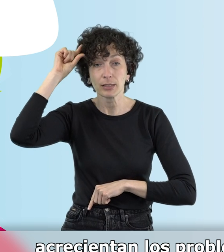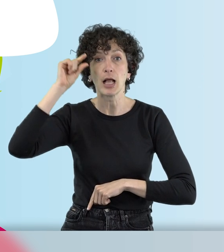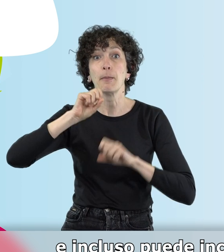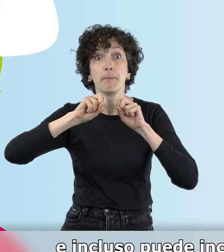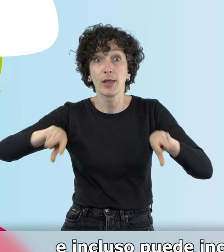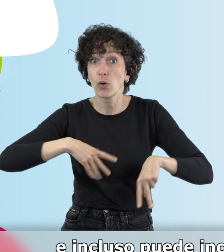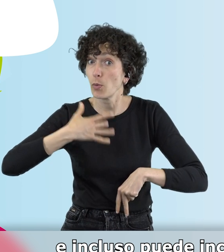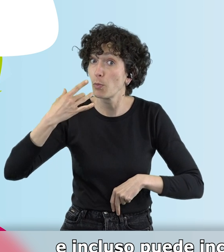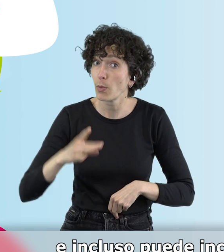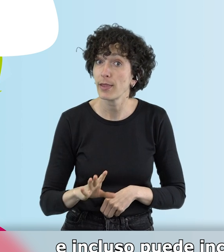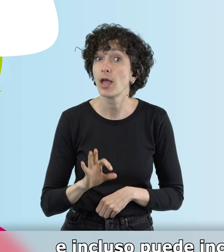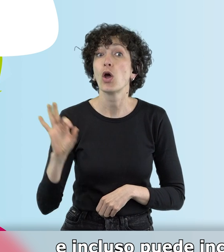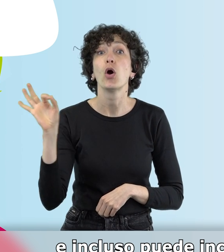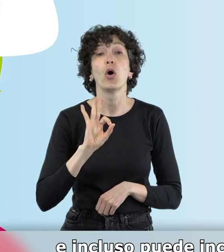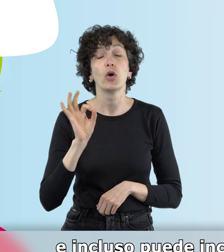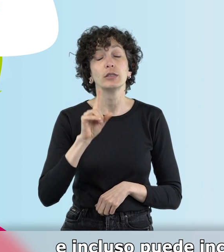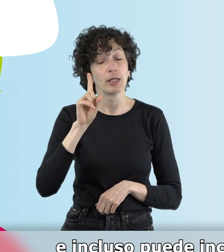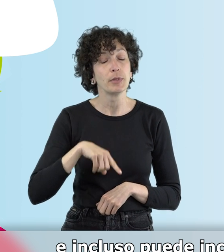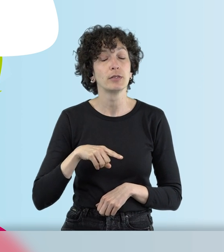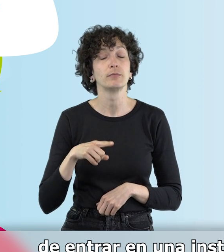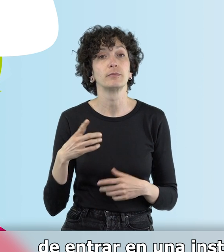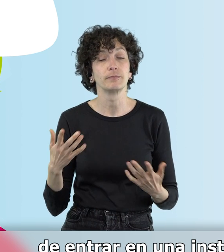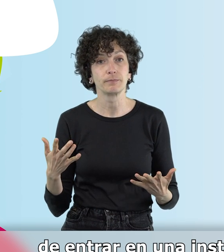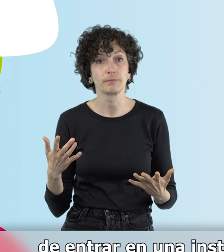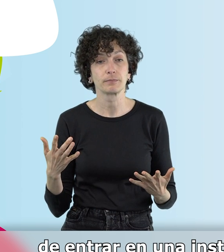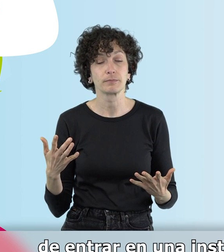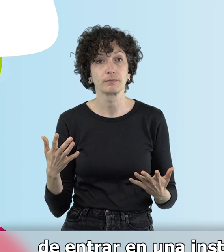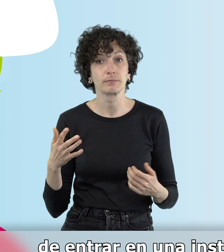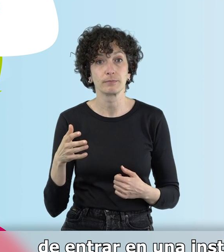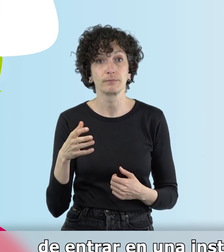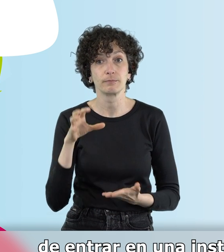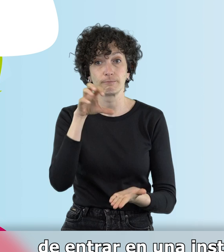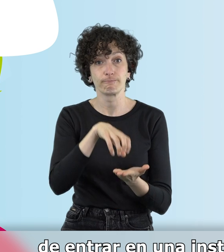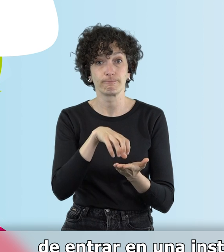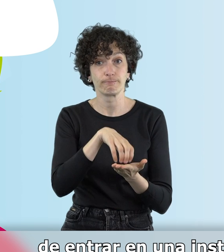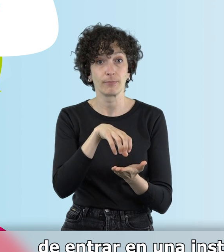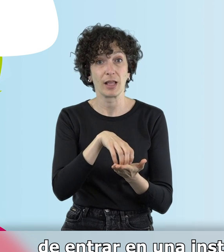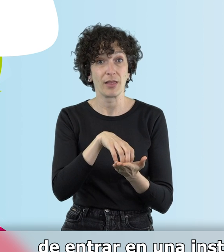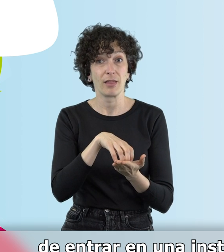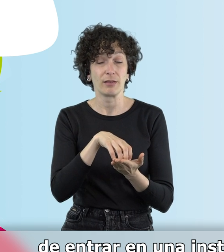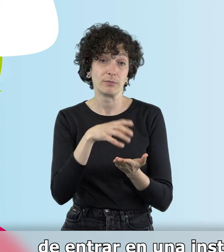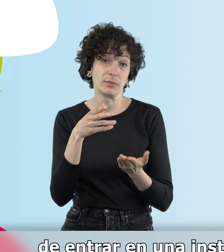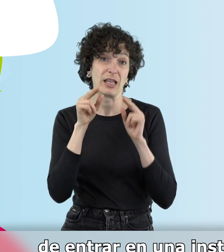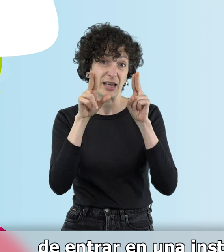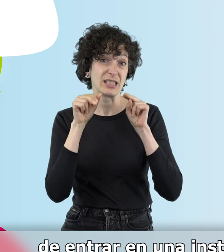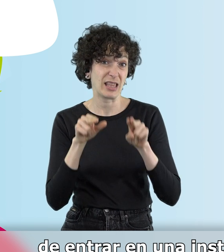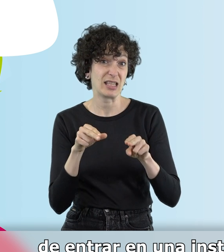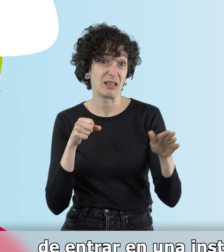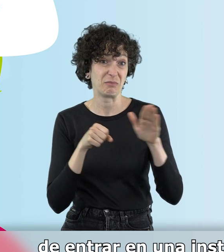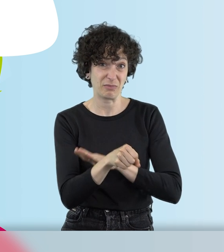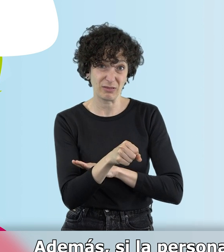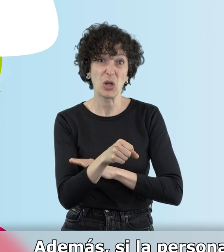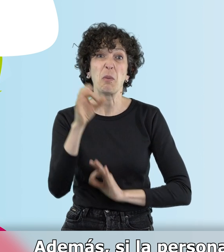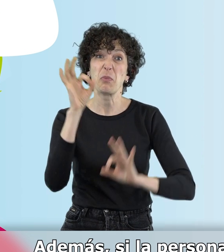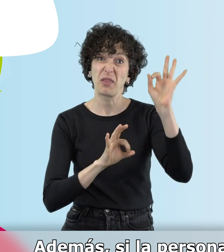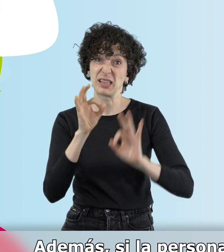cuando aparecen. Incluso puede incrementarse la probabilidad de entrar en una institución, en un centro o en una residencia, por